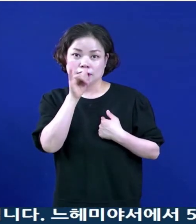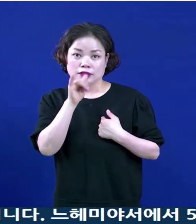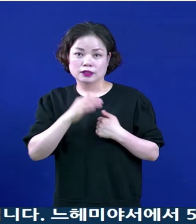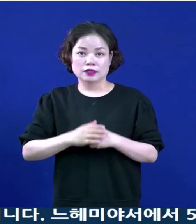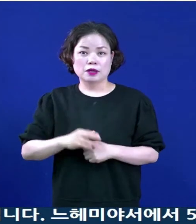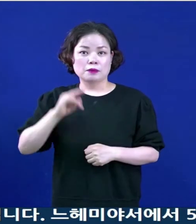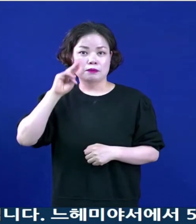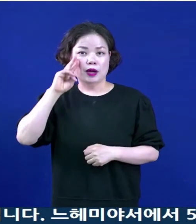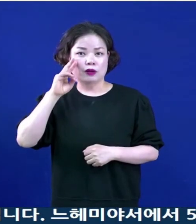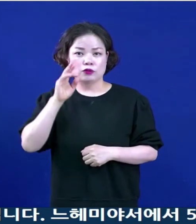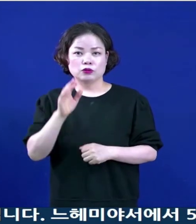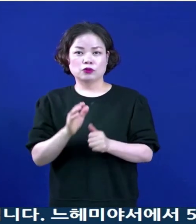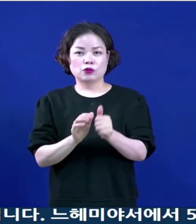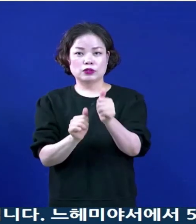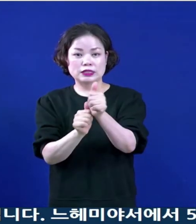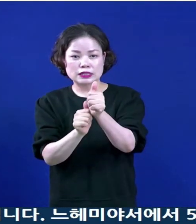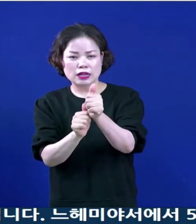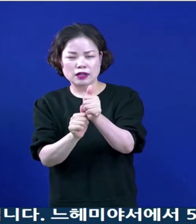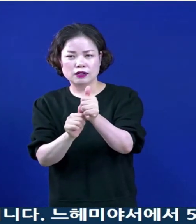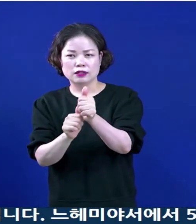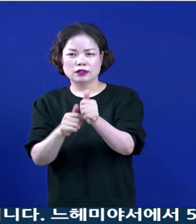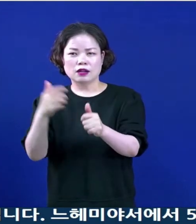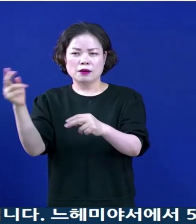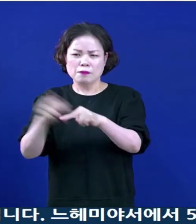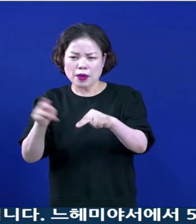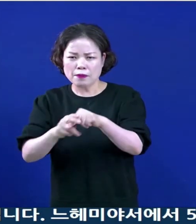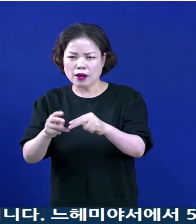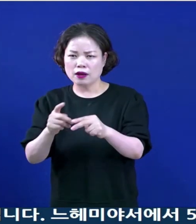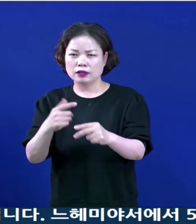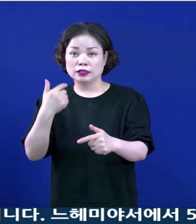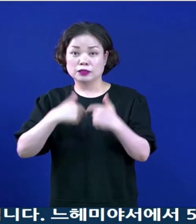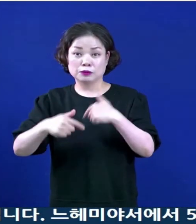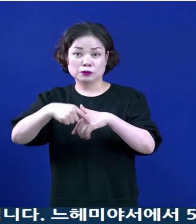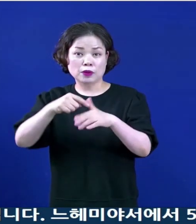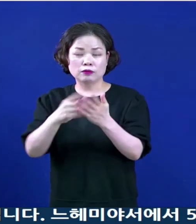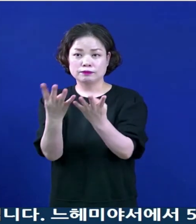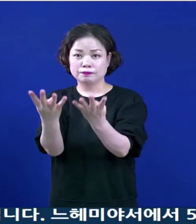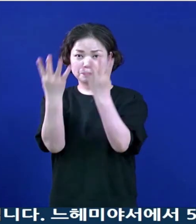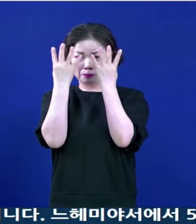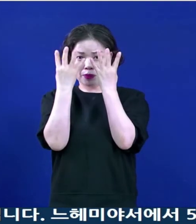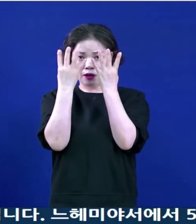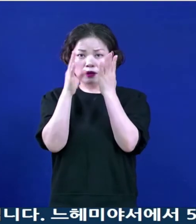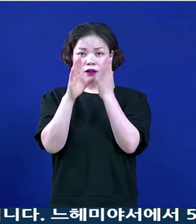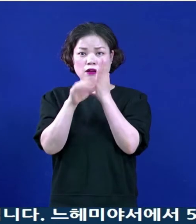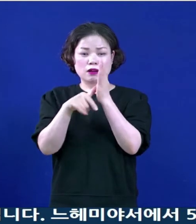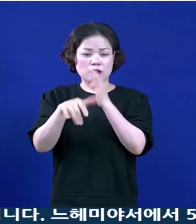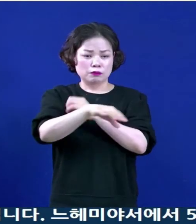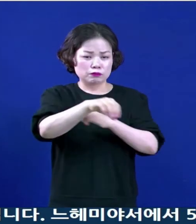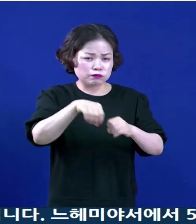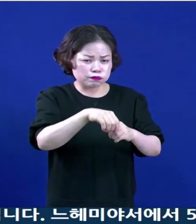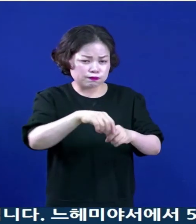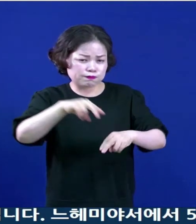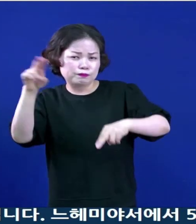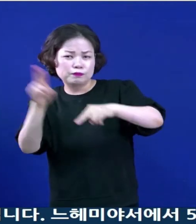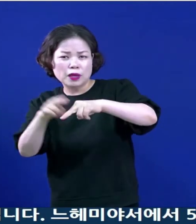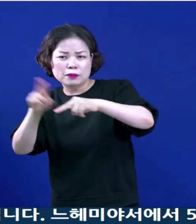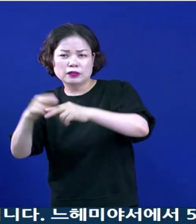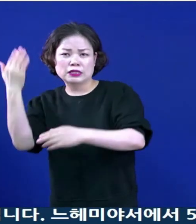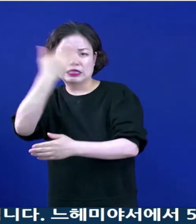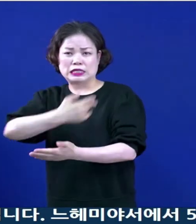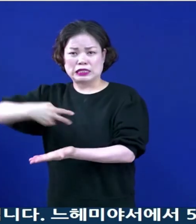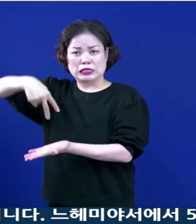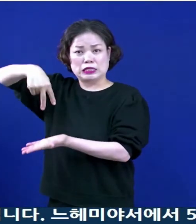실라가 매맞고 빌립보 감옥에서 깊은 감옥에 툭 떼었을 때 그들이 비록 매맞는 신분이었지만